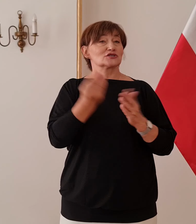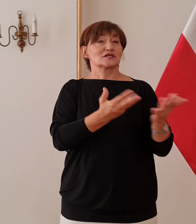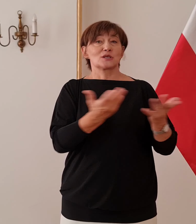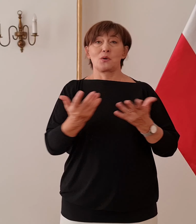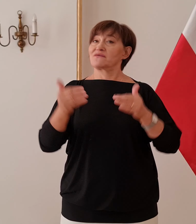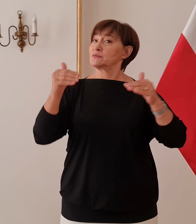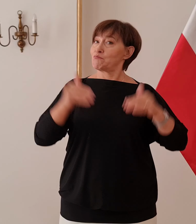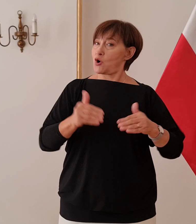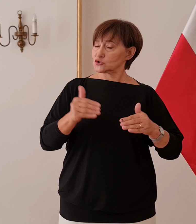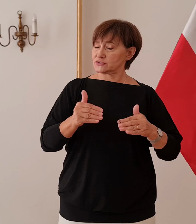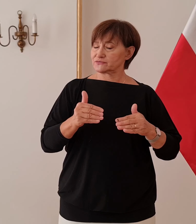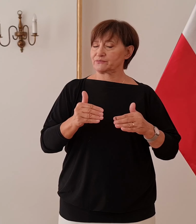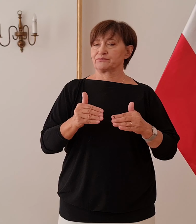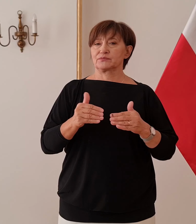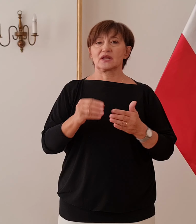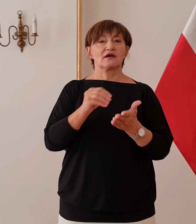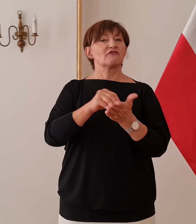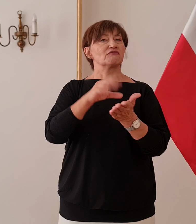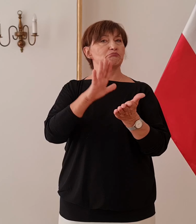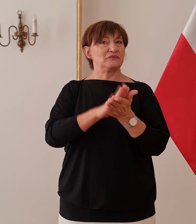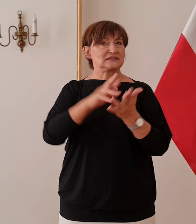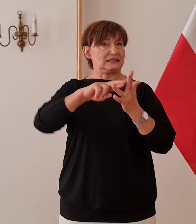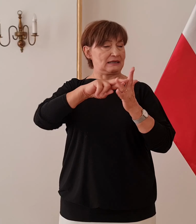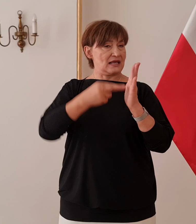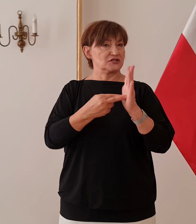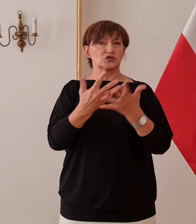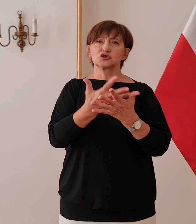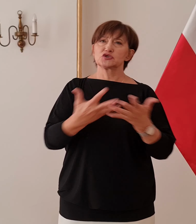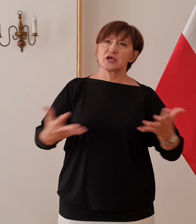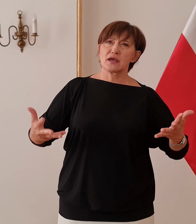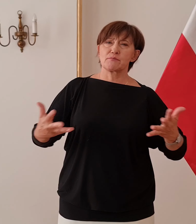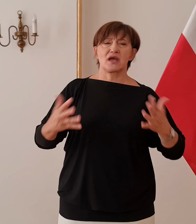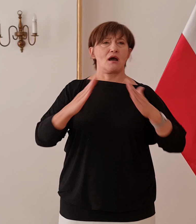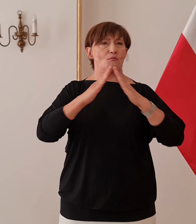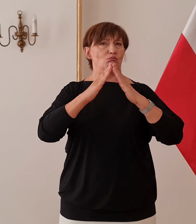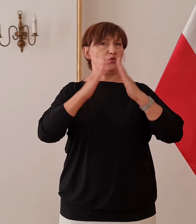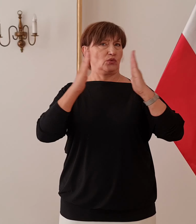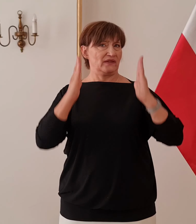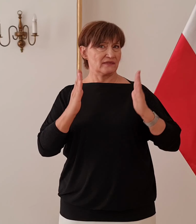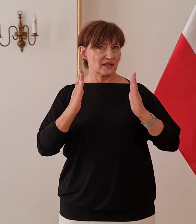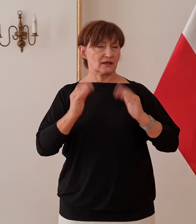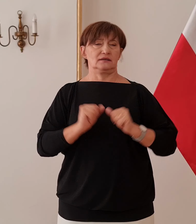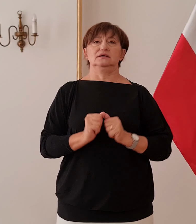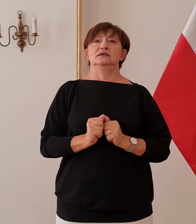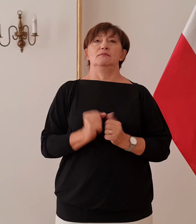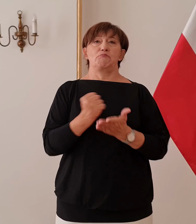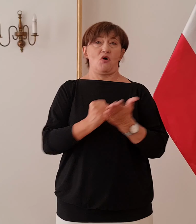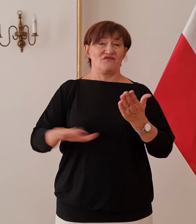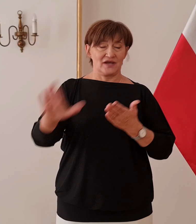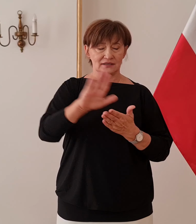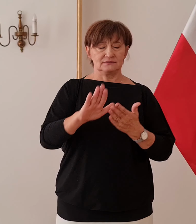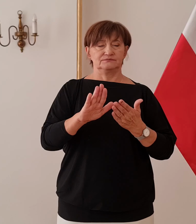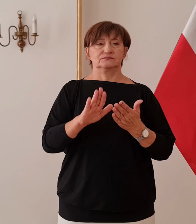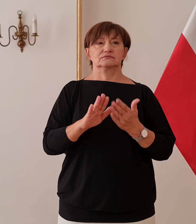ewidencją gruntów i budynków, zmianą użytku leśnego